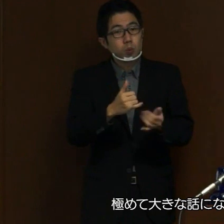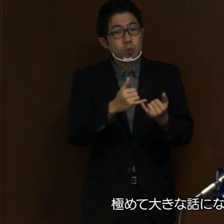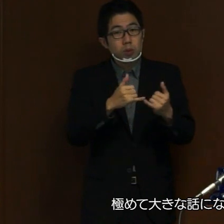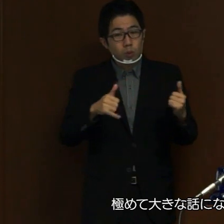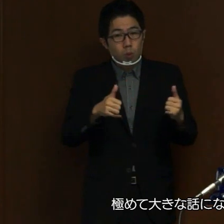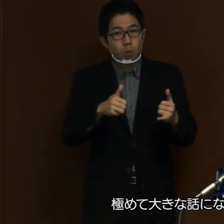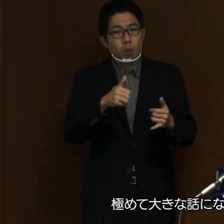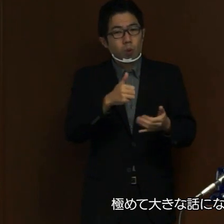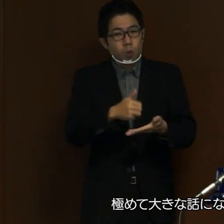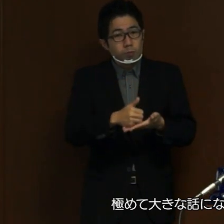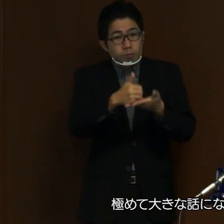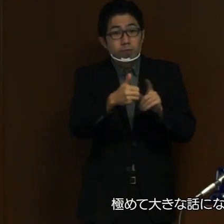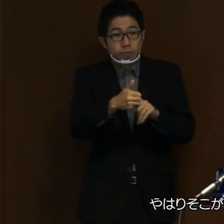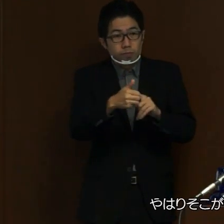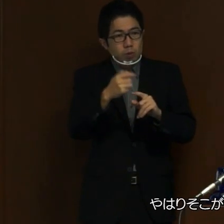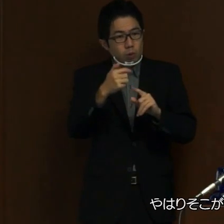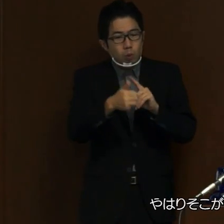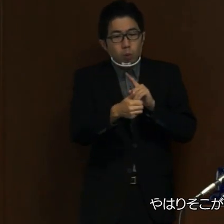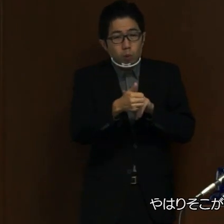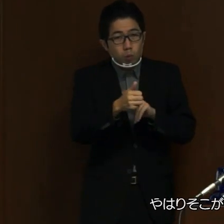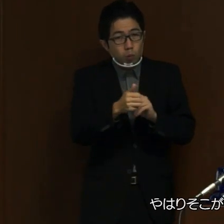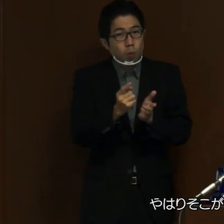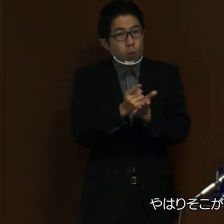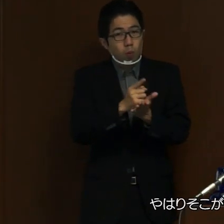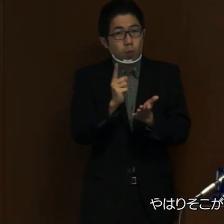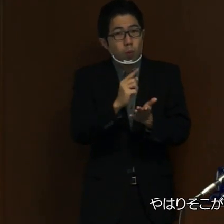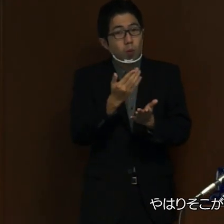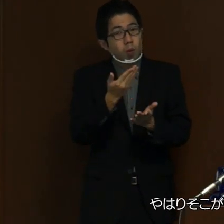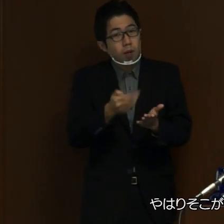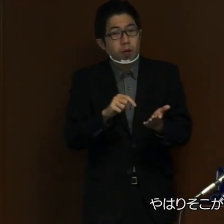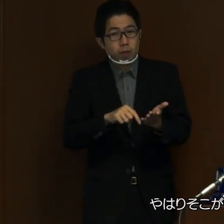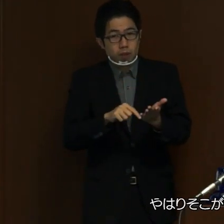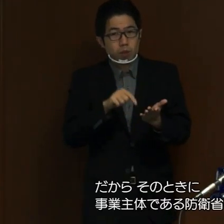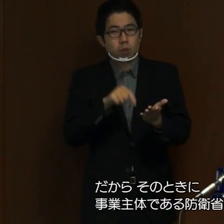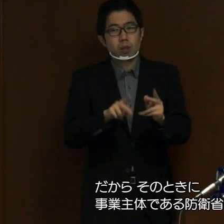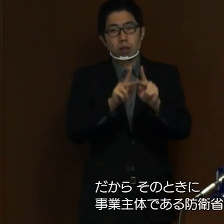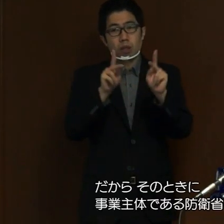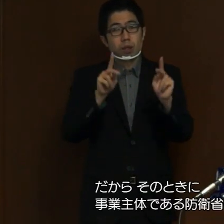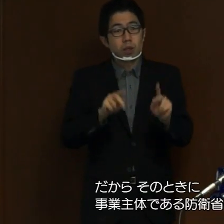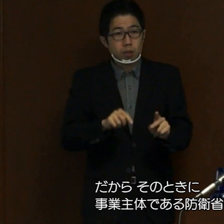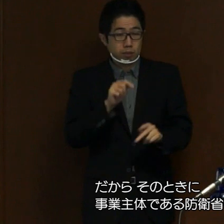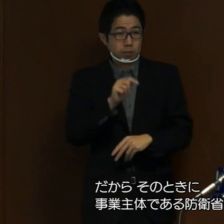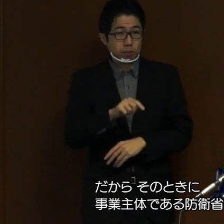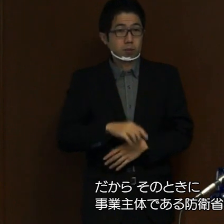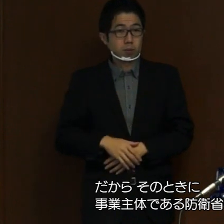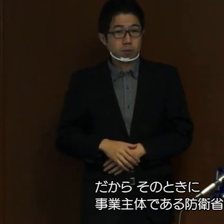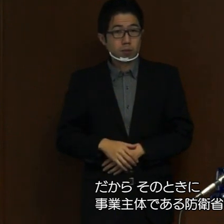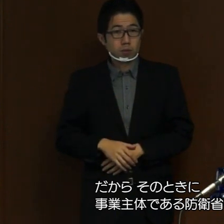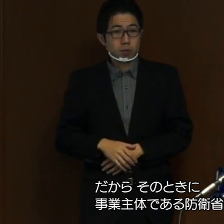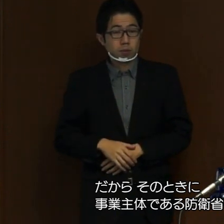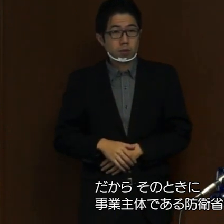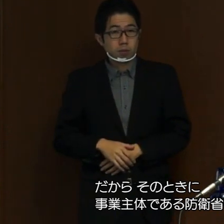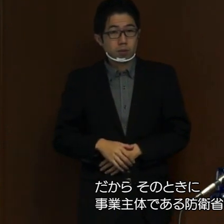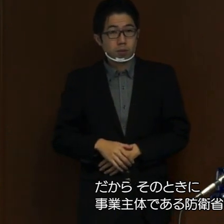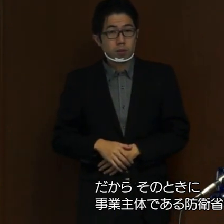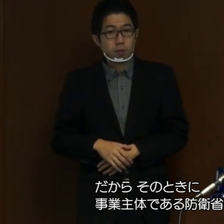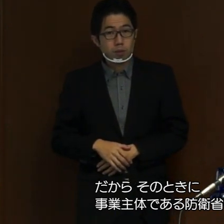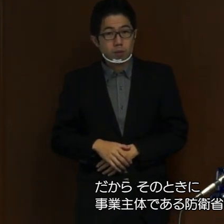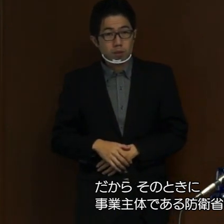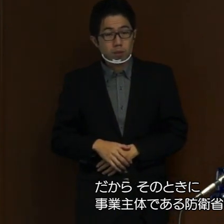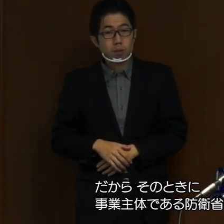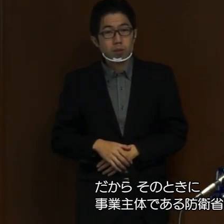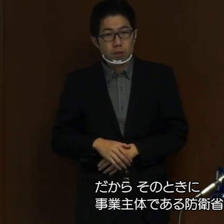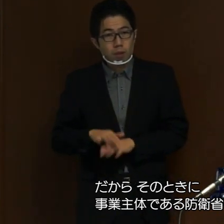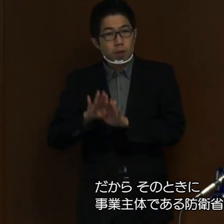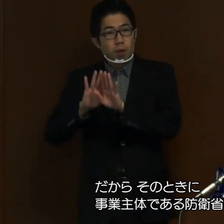うので、やはりそこが一つの課題。だから その時に事業主体